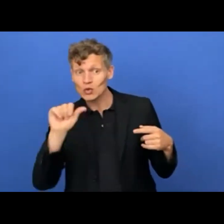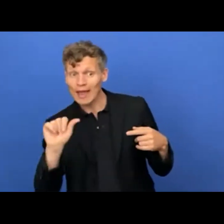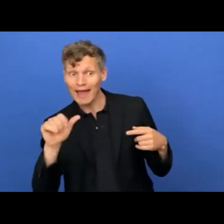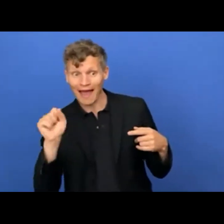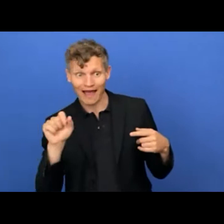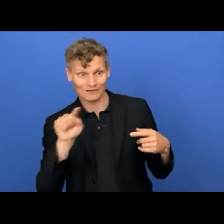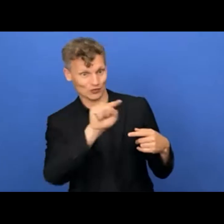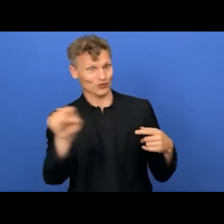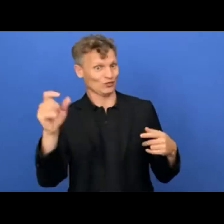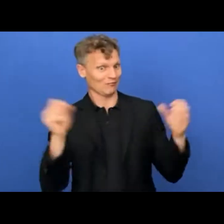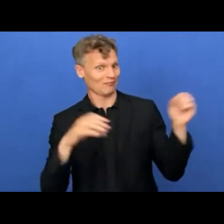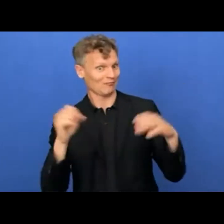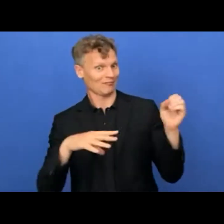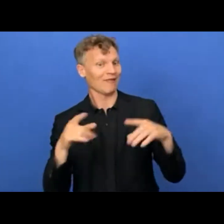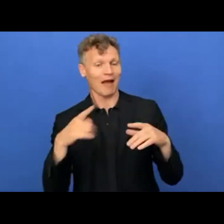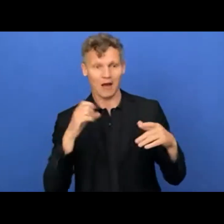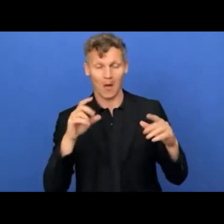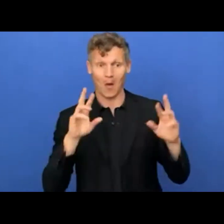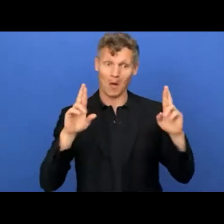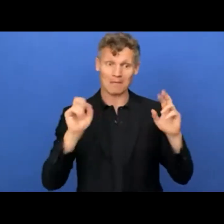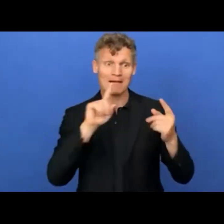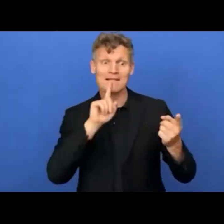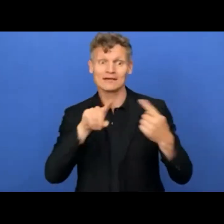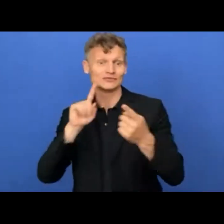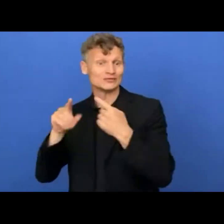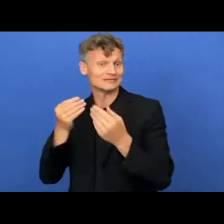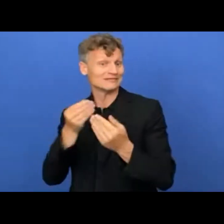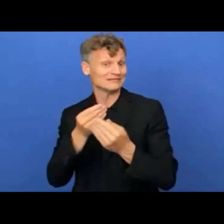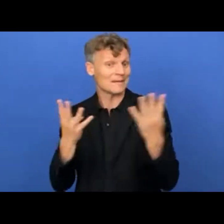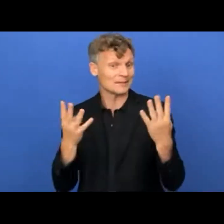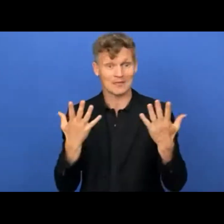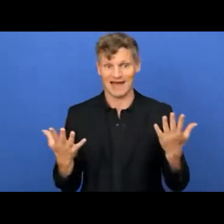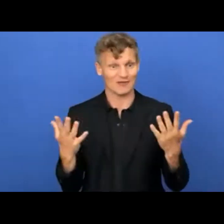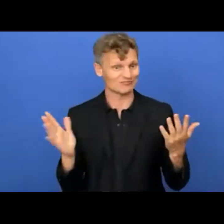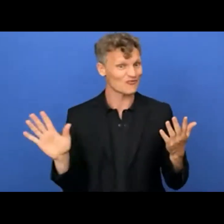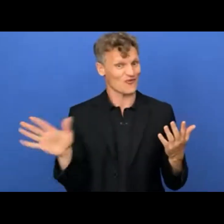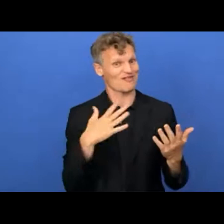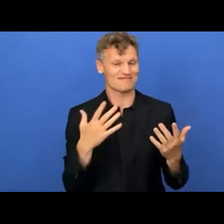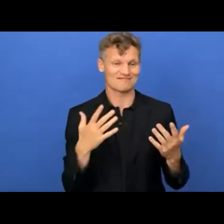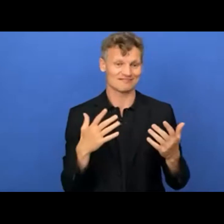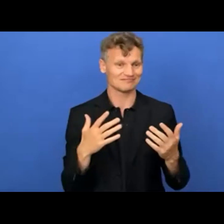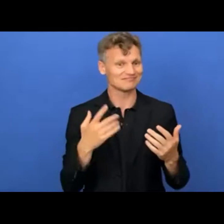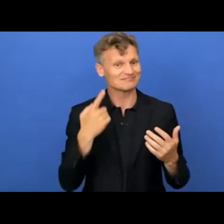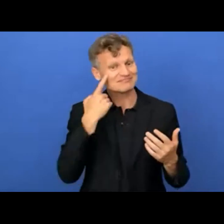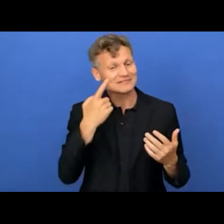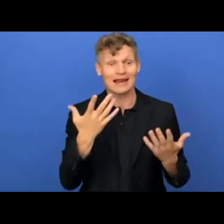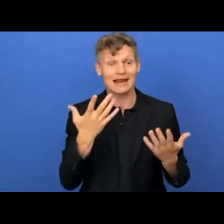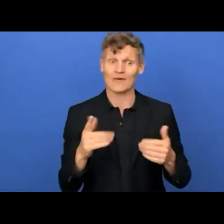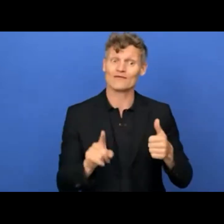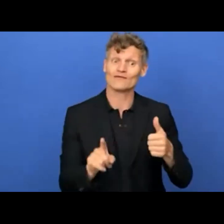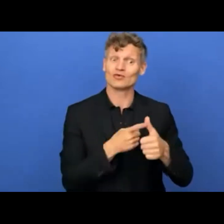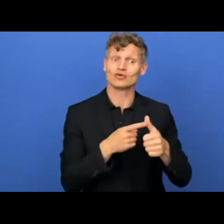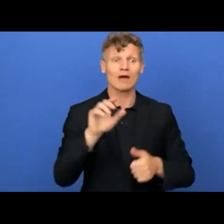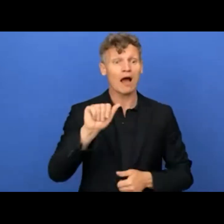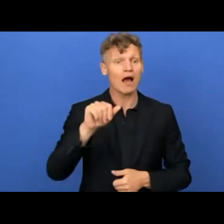l'onglet questions-réponses, donc les questions que les participants ont pu poser. Ma première question se dirige